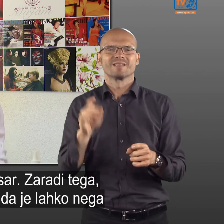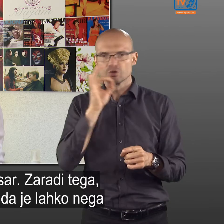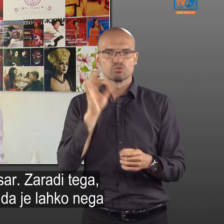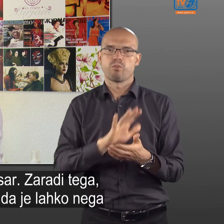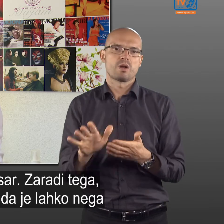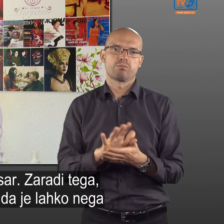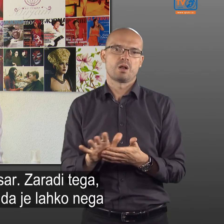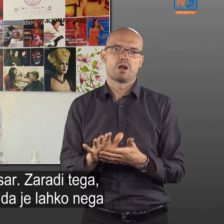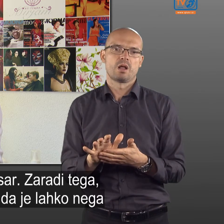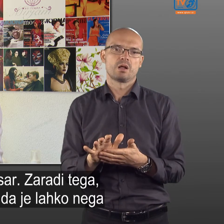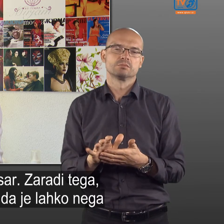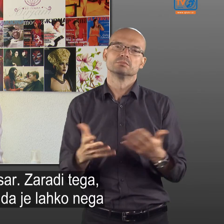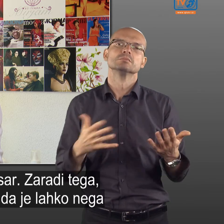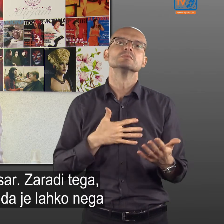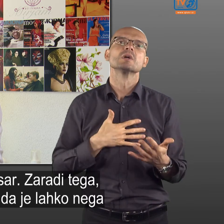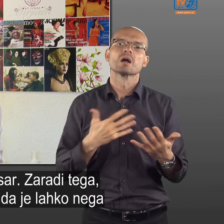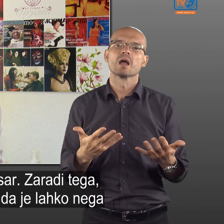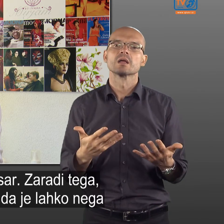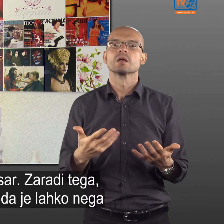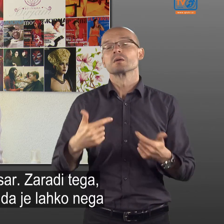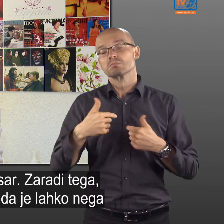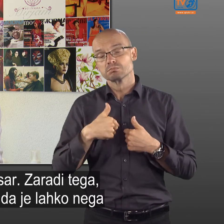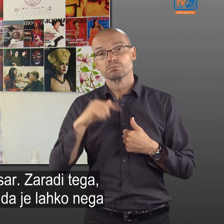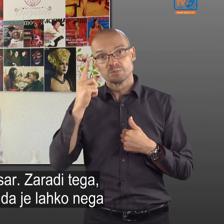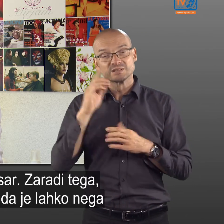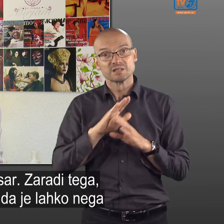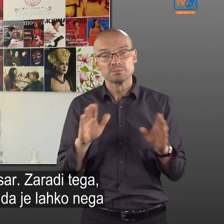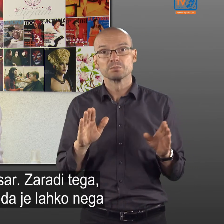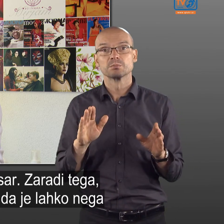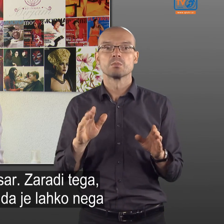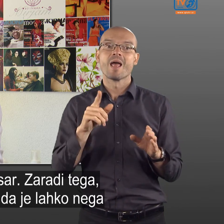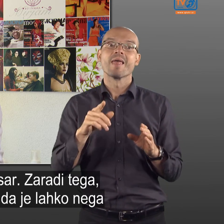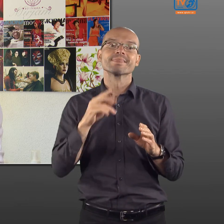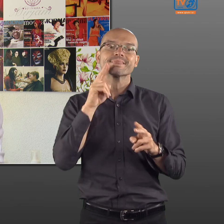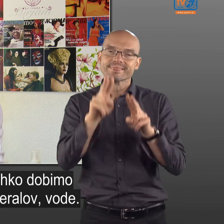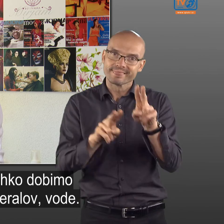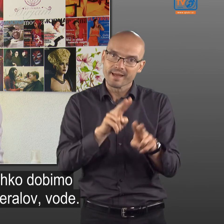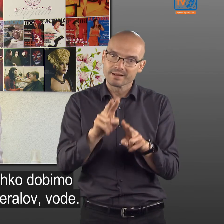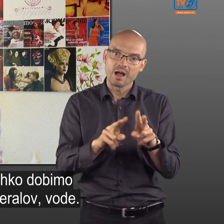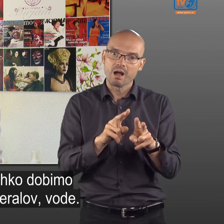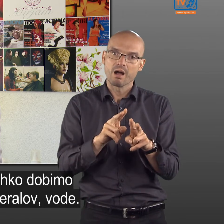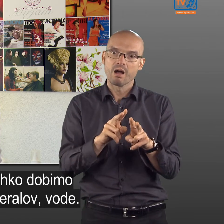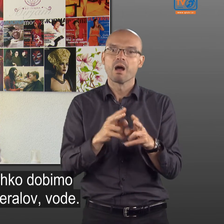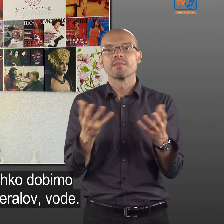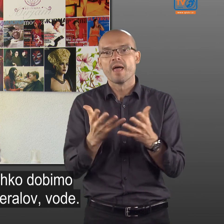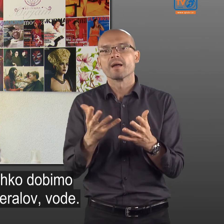pravzaprav ničesar. Zaradi tega, ker jaz smatram, da je lahko nega